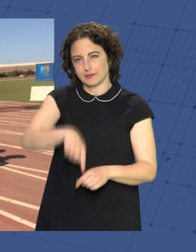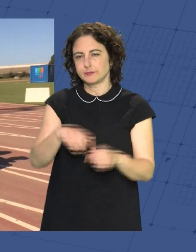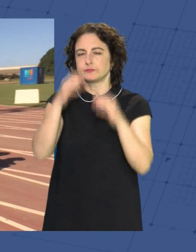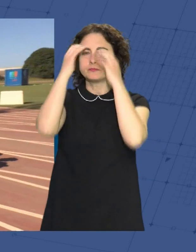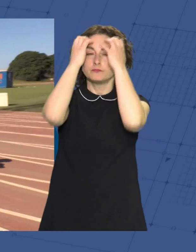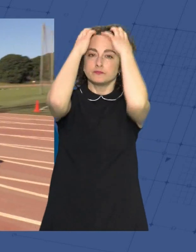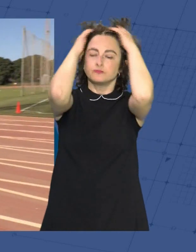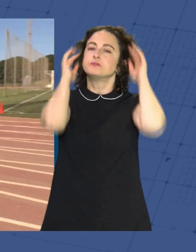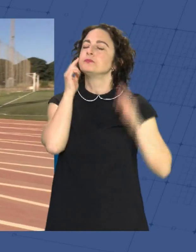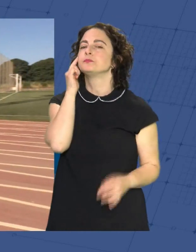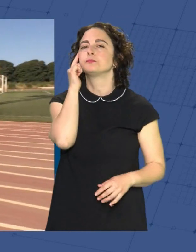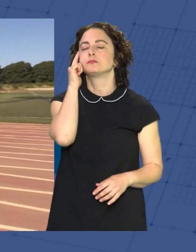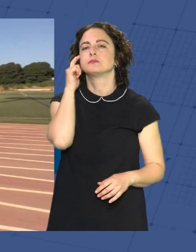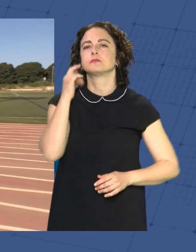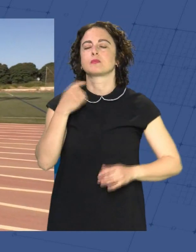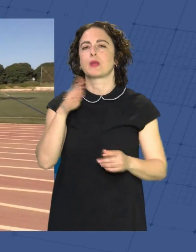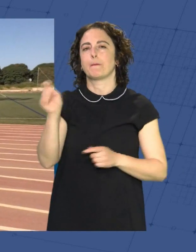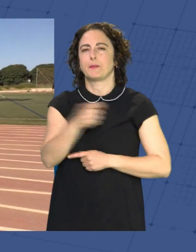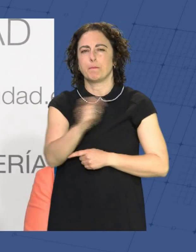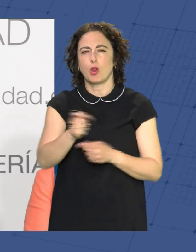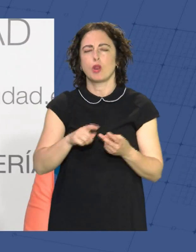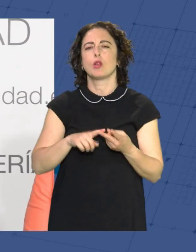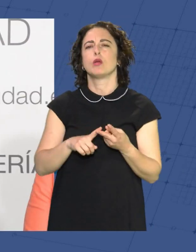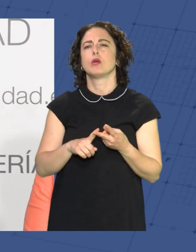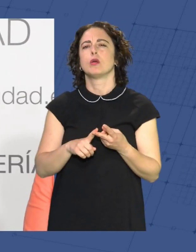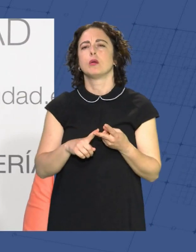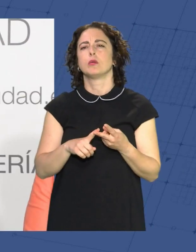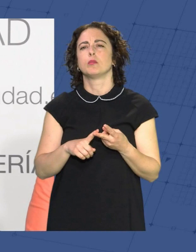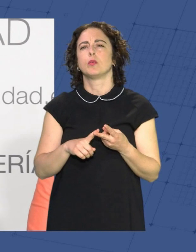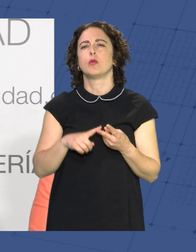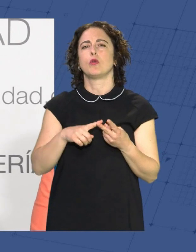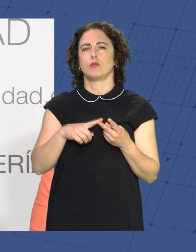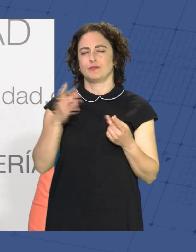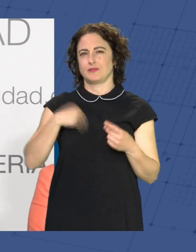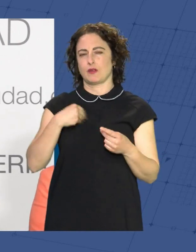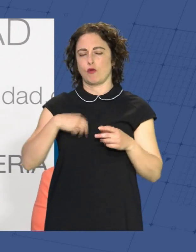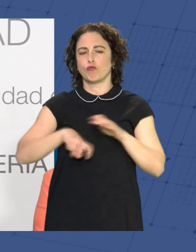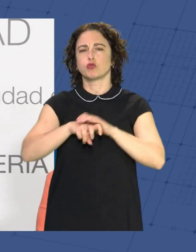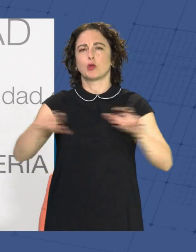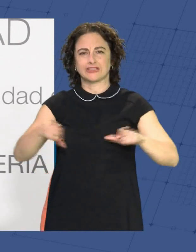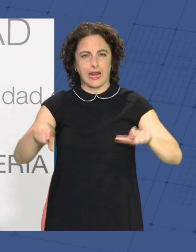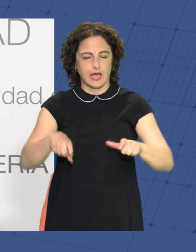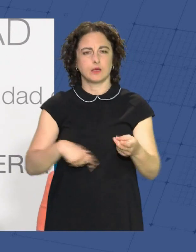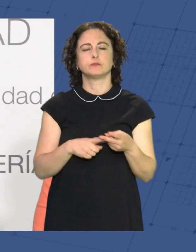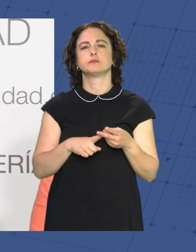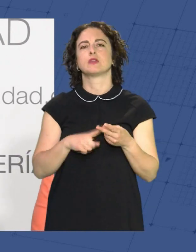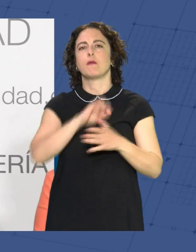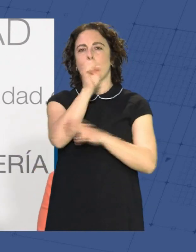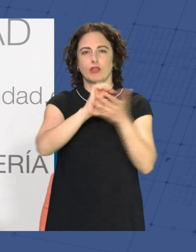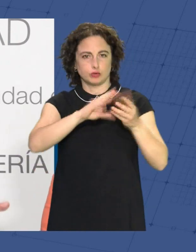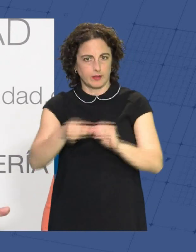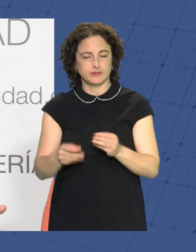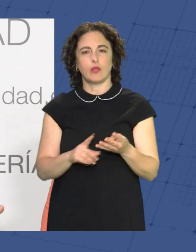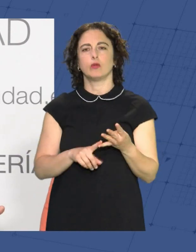tener pinball vamos a tener fútbol sala vamos a tener baloncesto adaptado